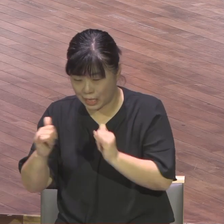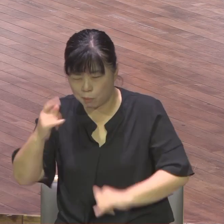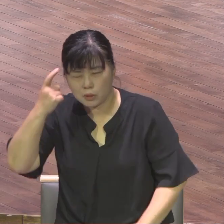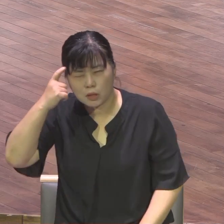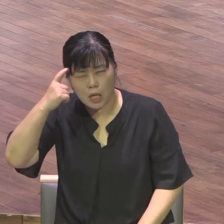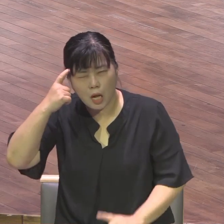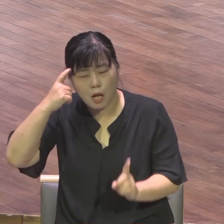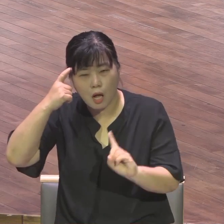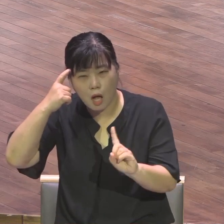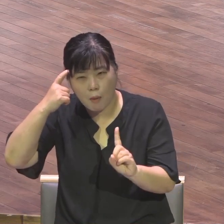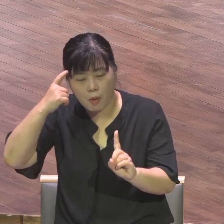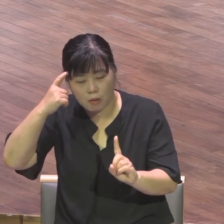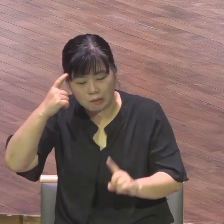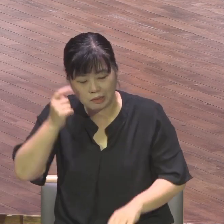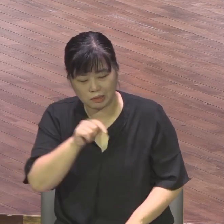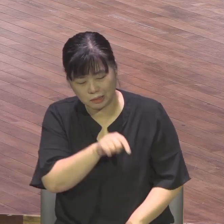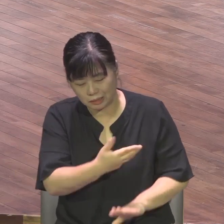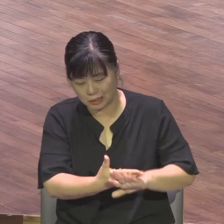그야말로 전혀